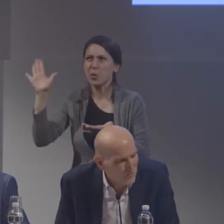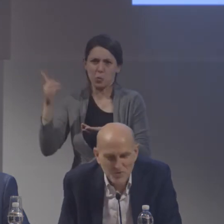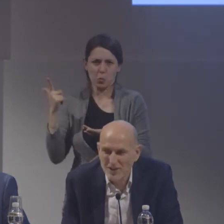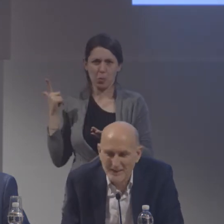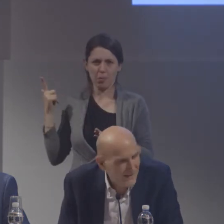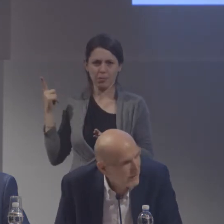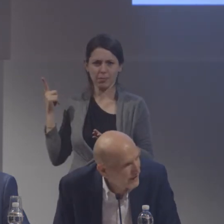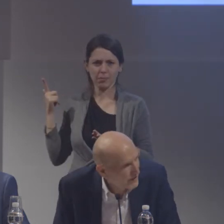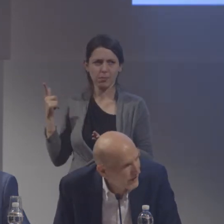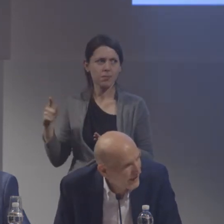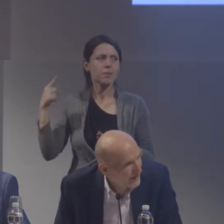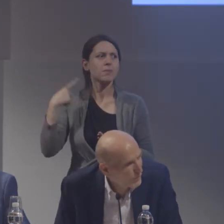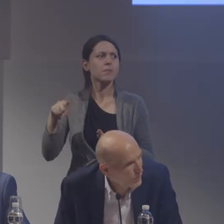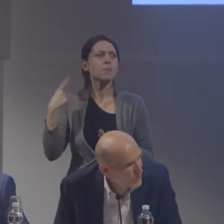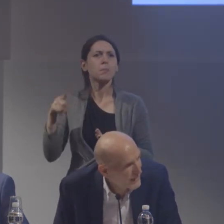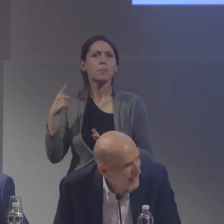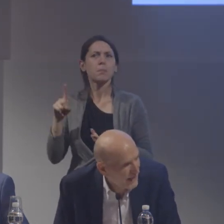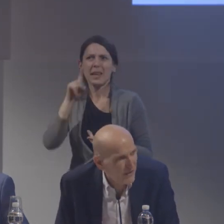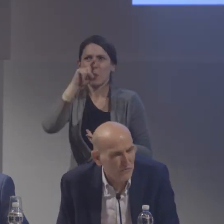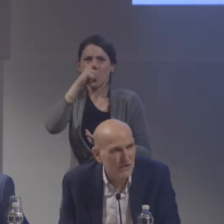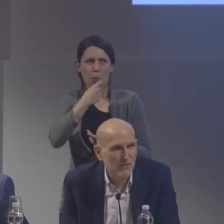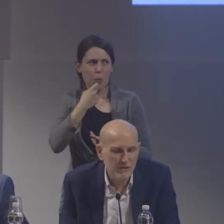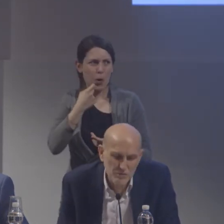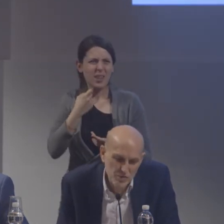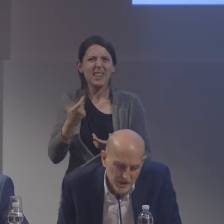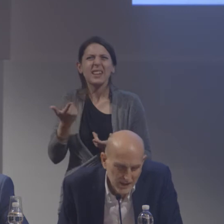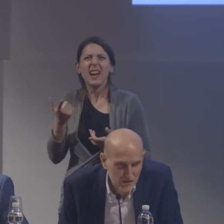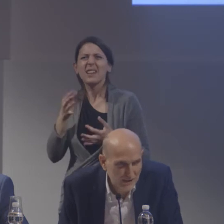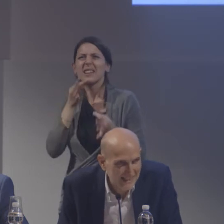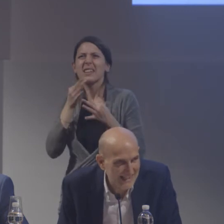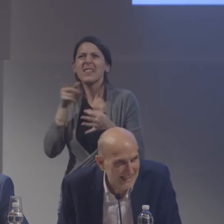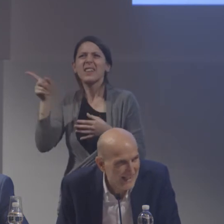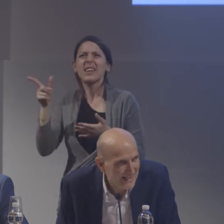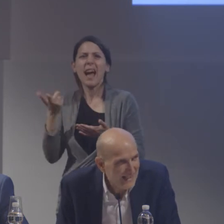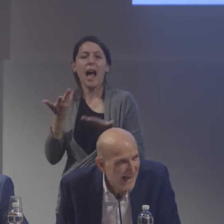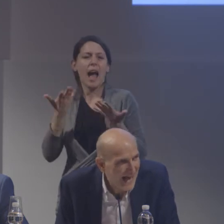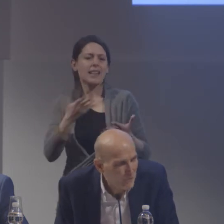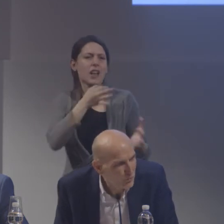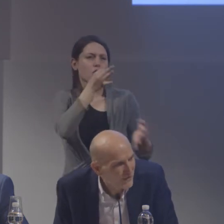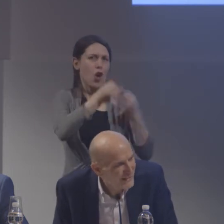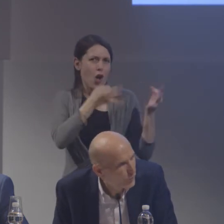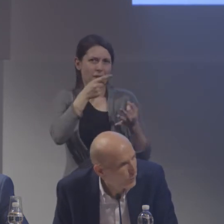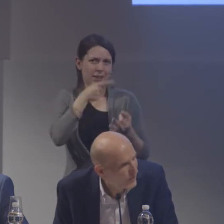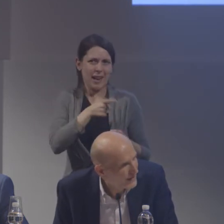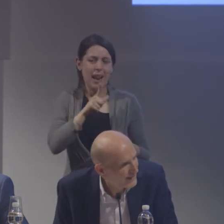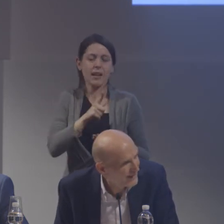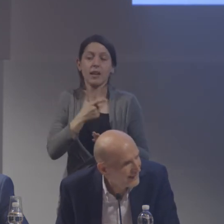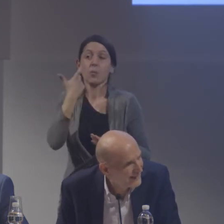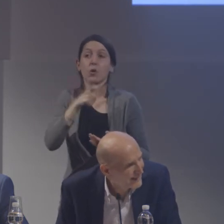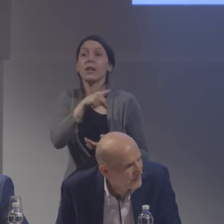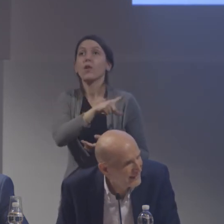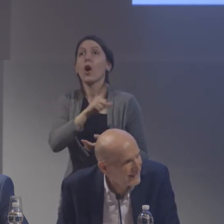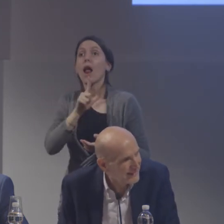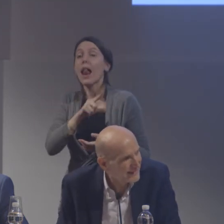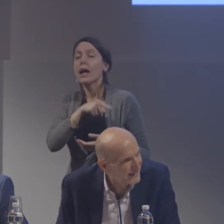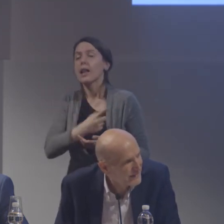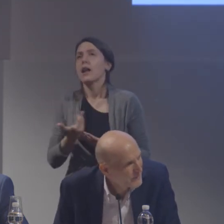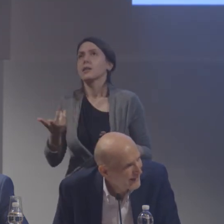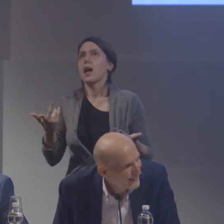Questo suscitava particolare curiosità, quale fosse quella funzione. Del resto La Terza ha avuto editori, come